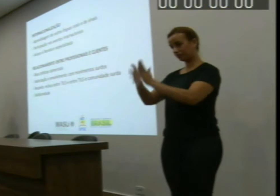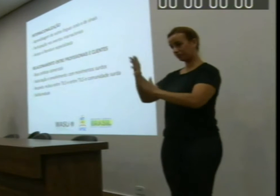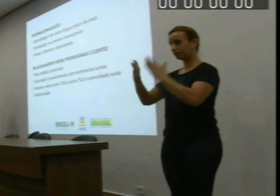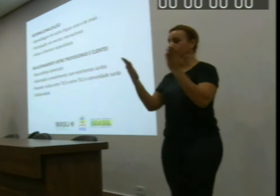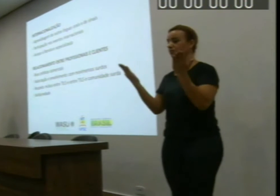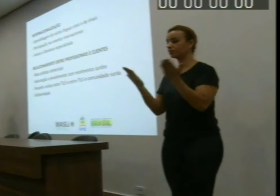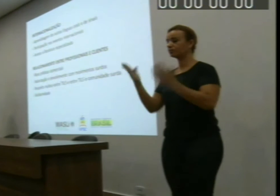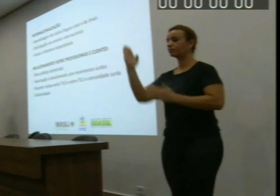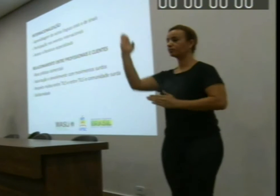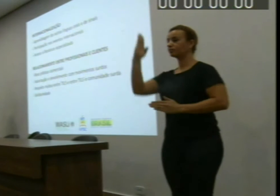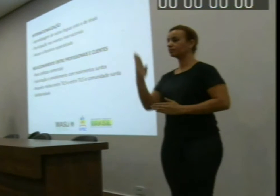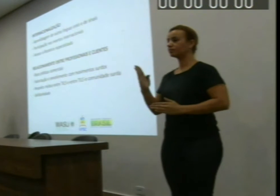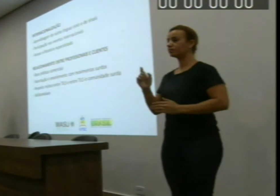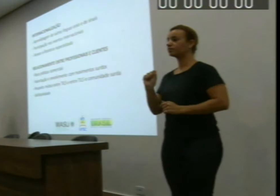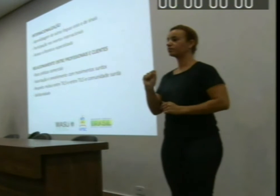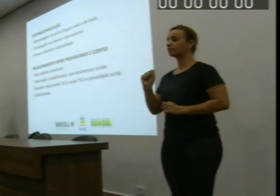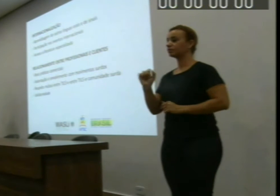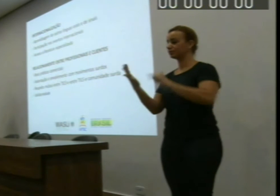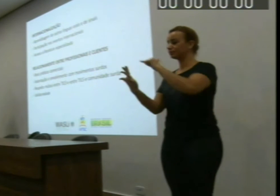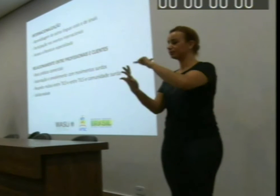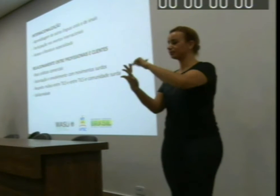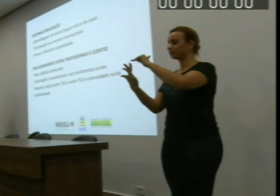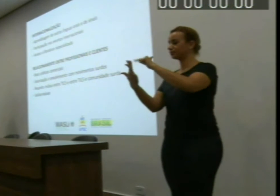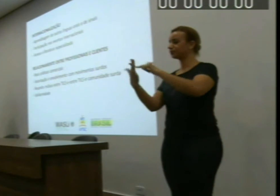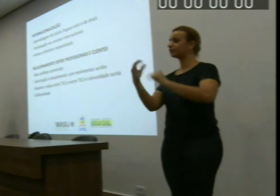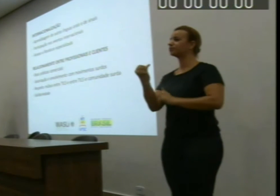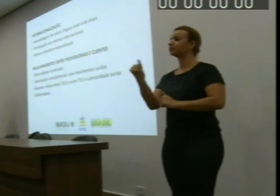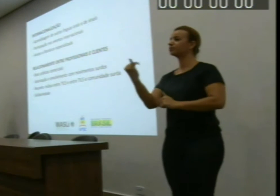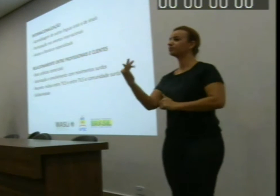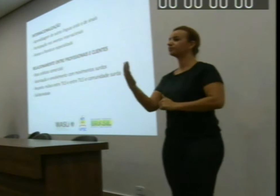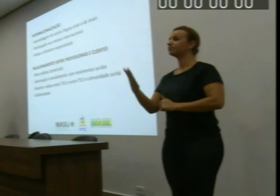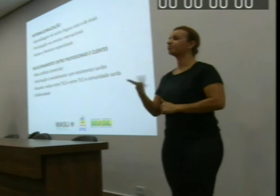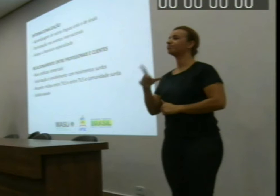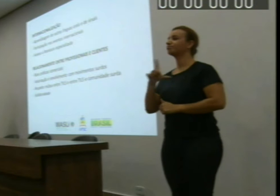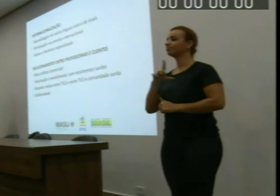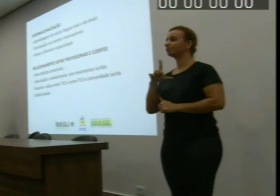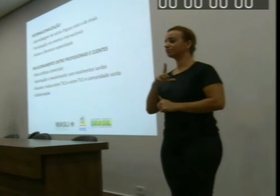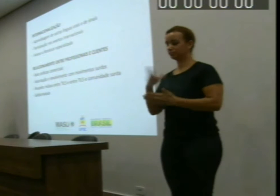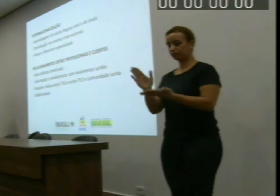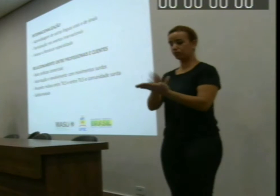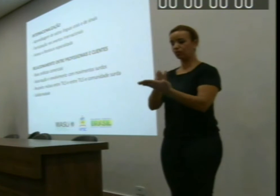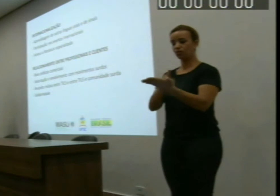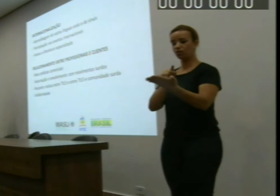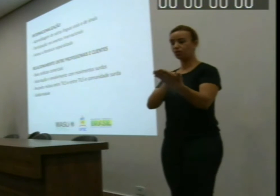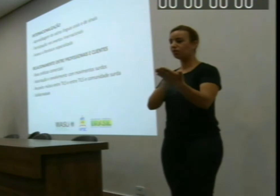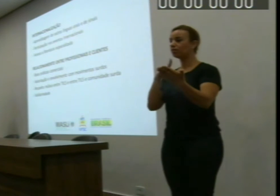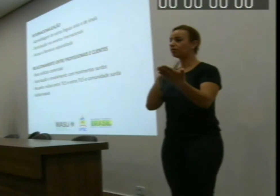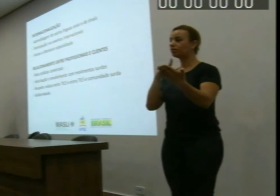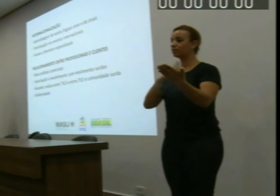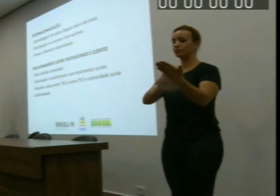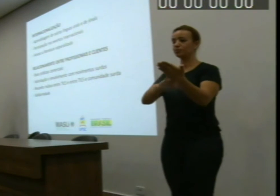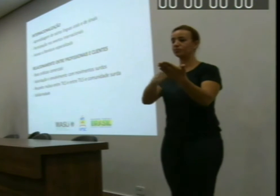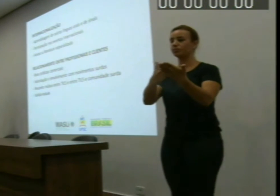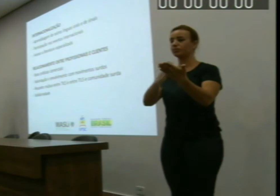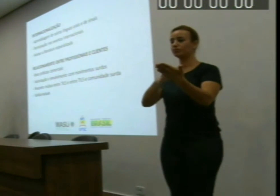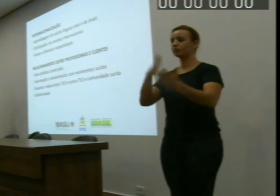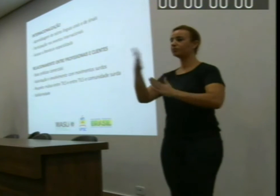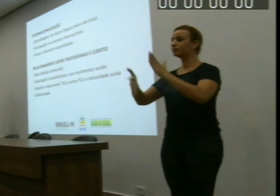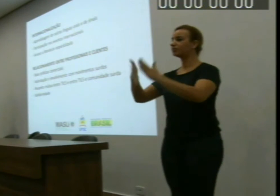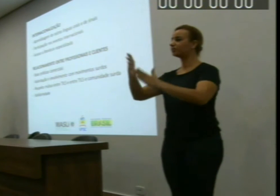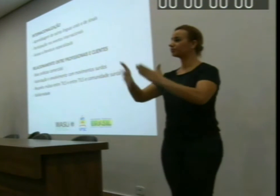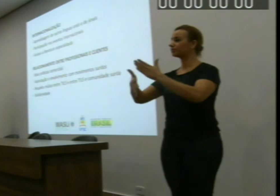no Brasil a gente conta nos dedos de uma mão a quantidade de livros sobre tradução e interpretação da língua de